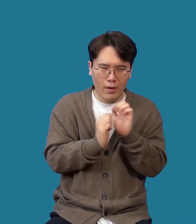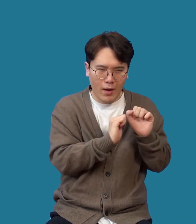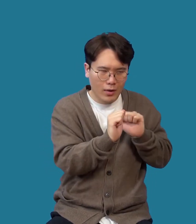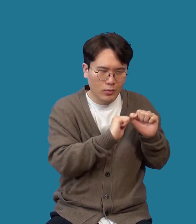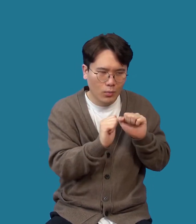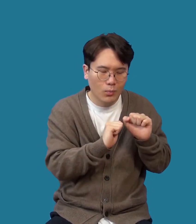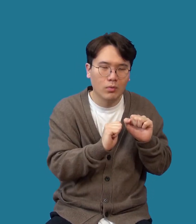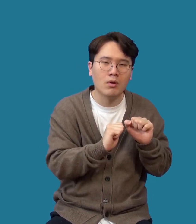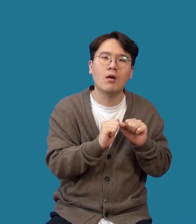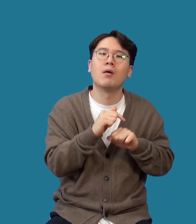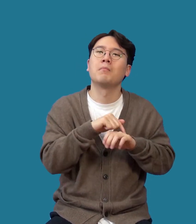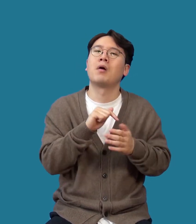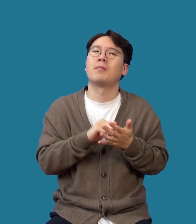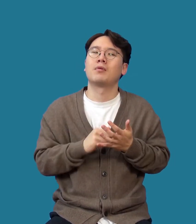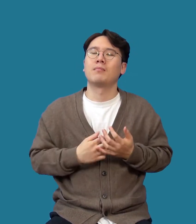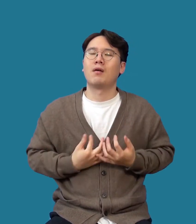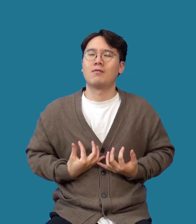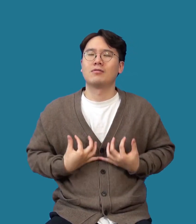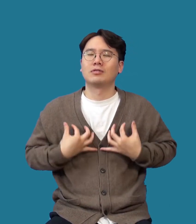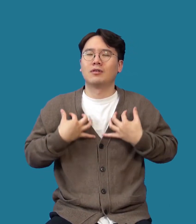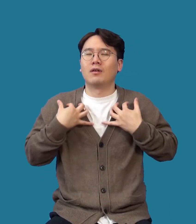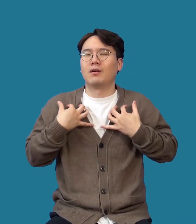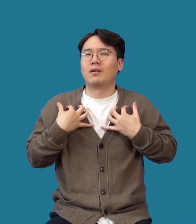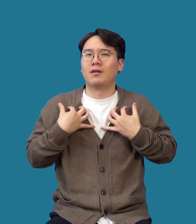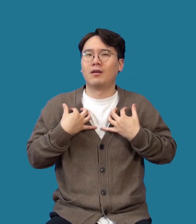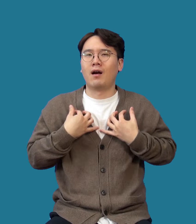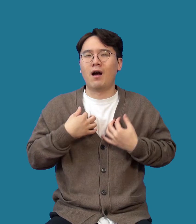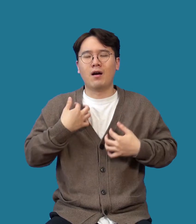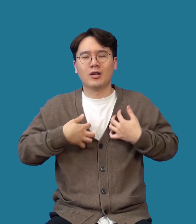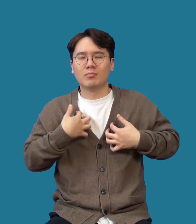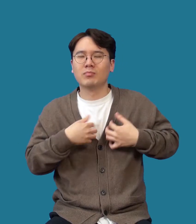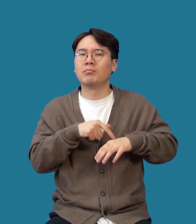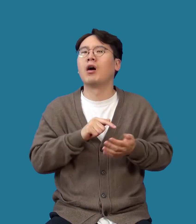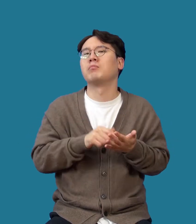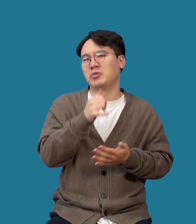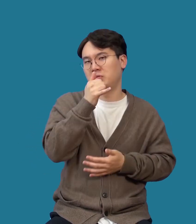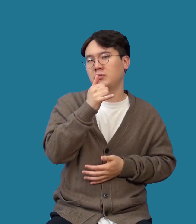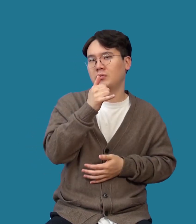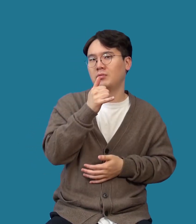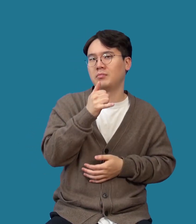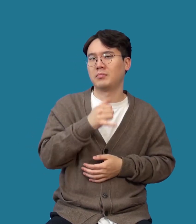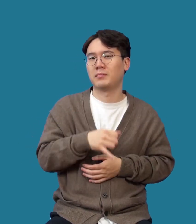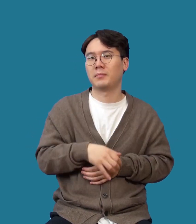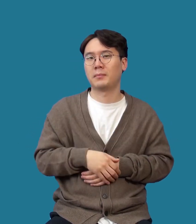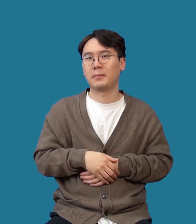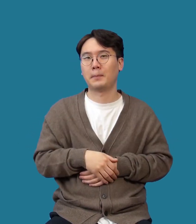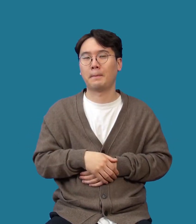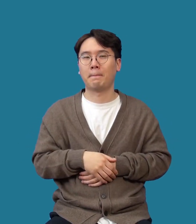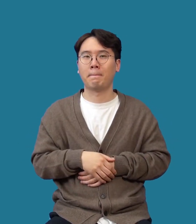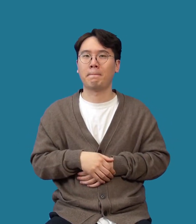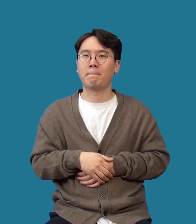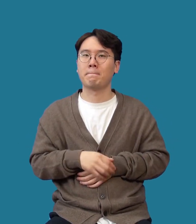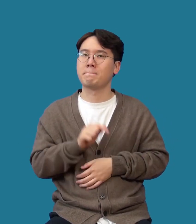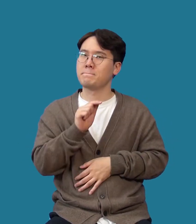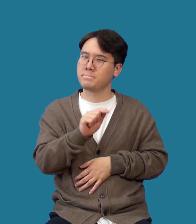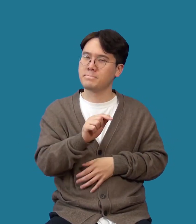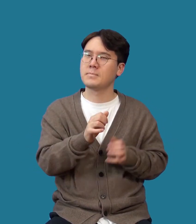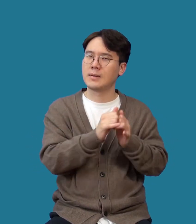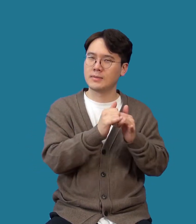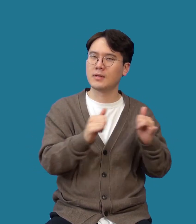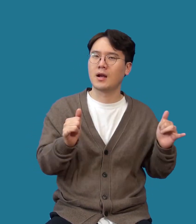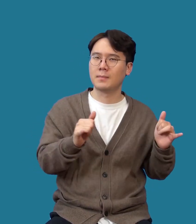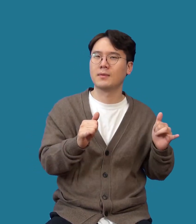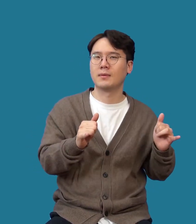맛보고 싶은 것입니다. 그럼 완전히 구제불능 아닙니까? 인간이 그렇게 되었습니다.